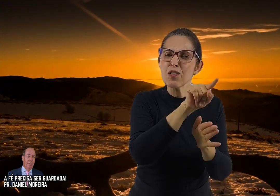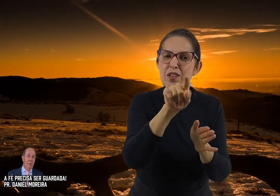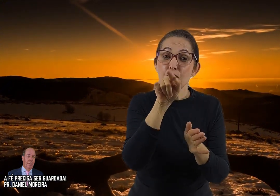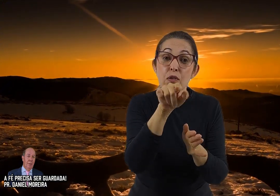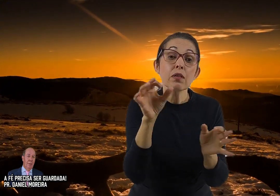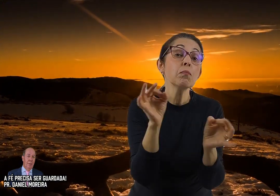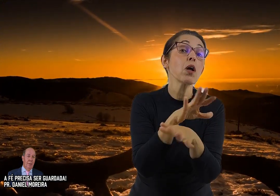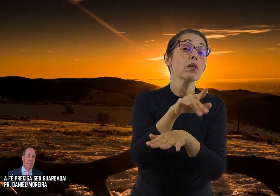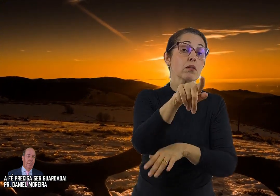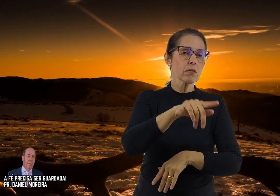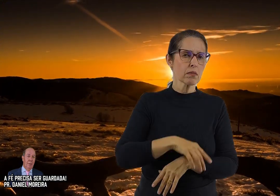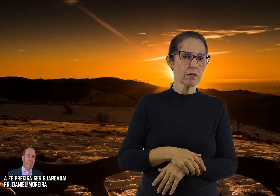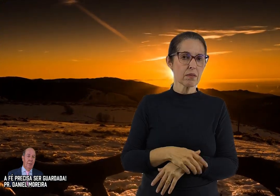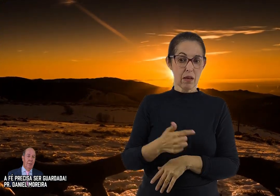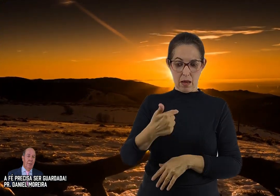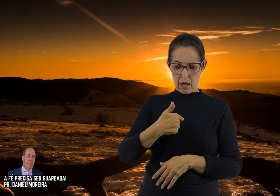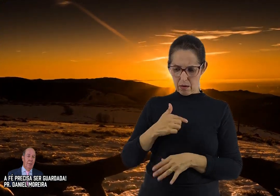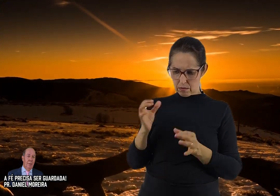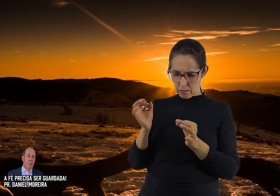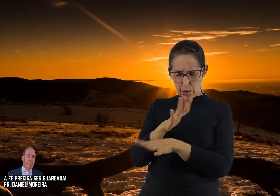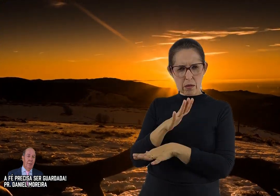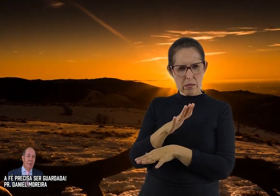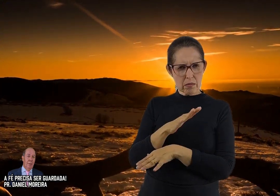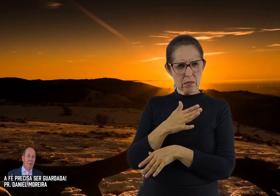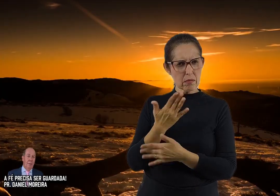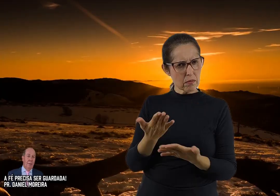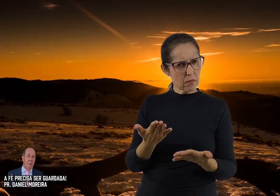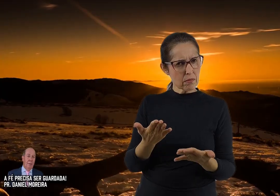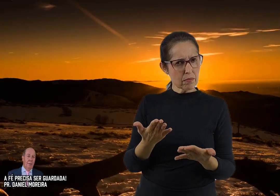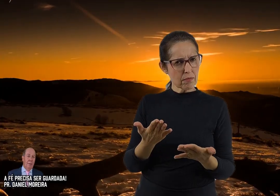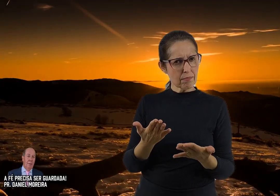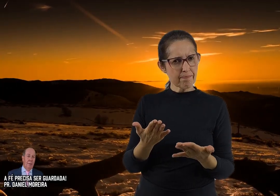pronto? Eu estou pronto?